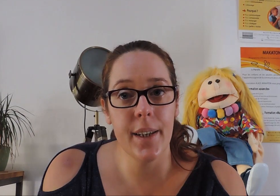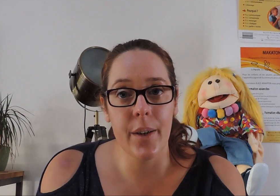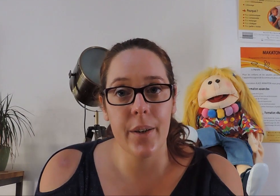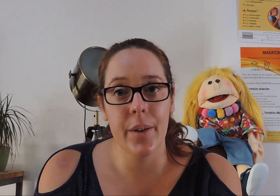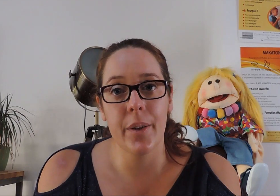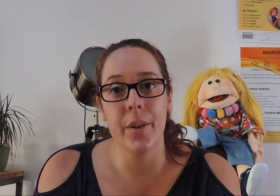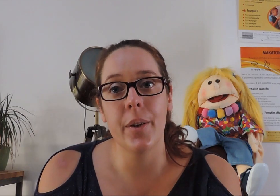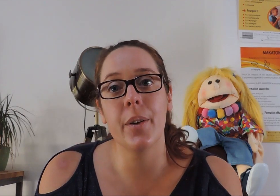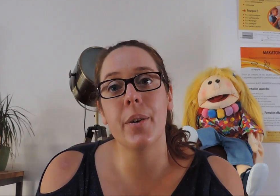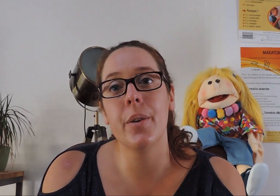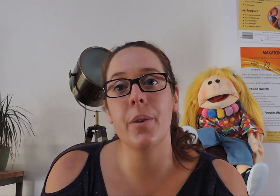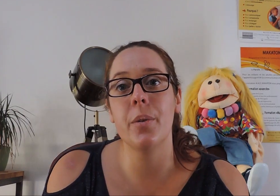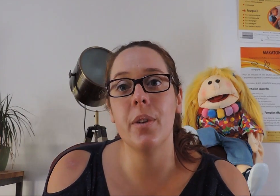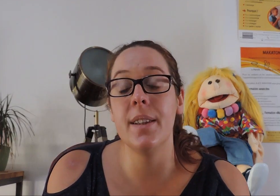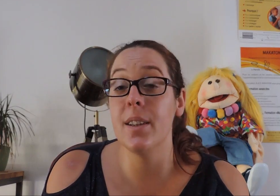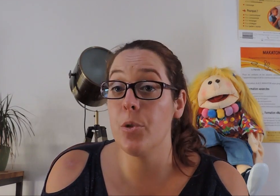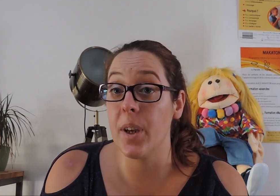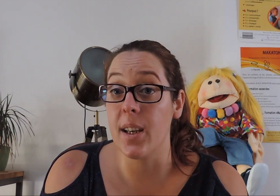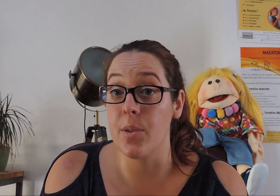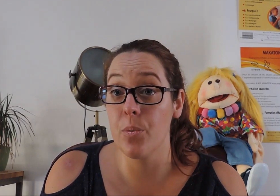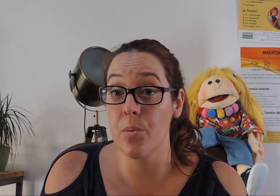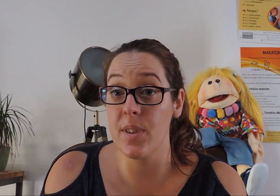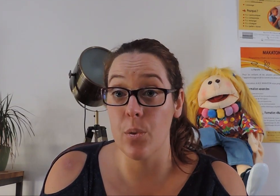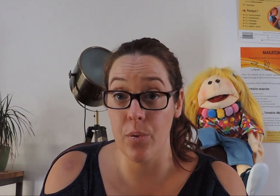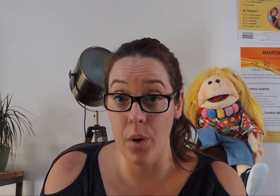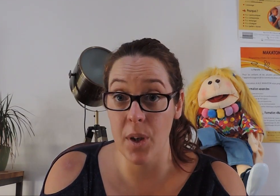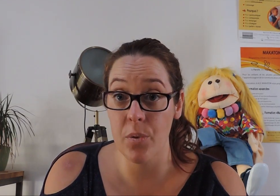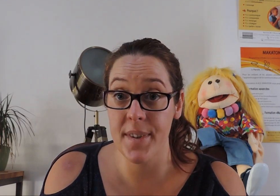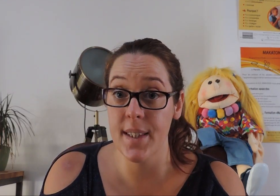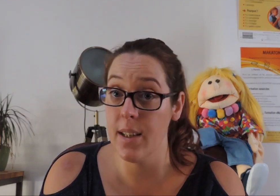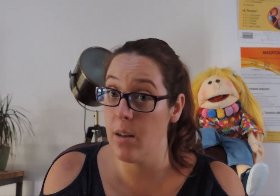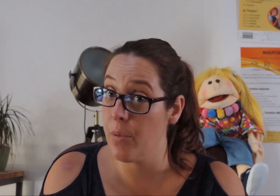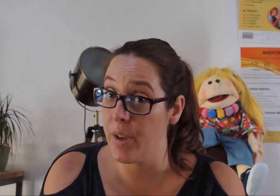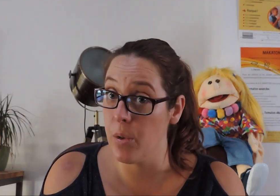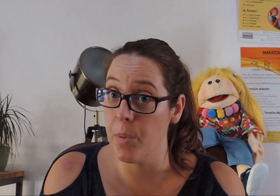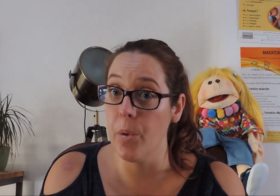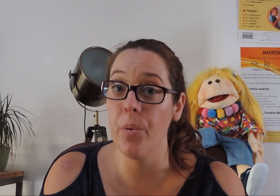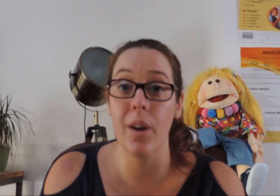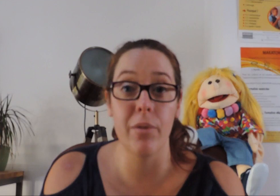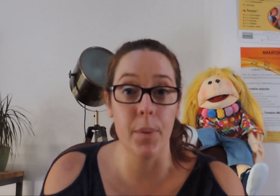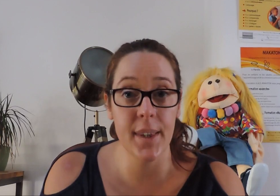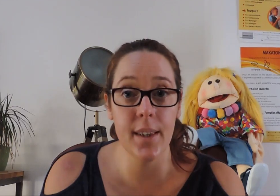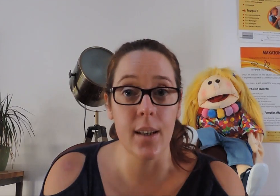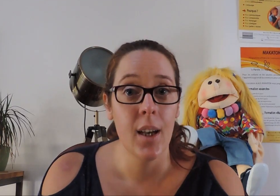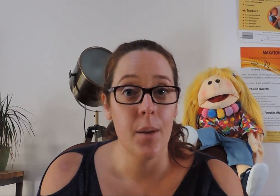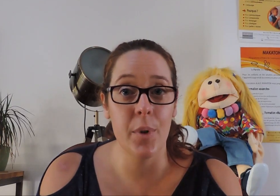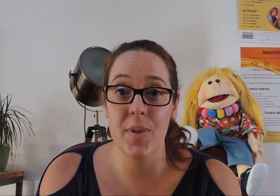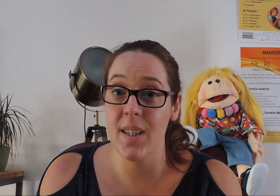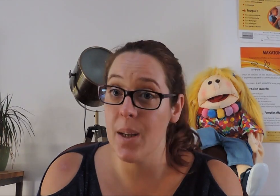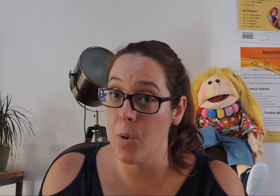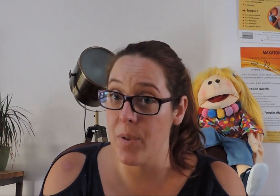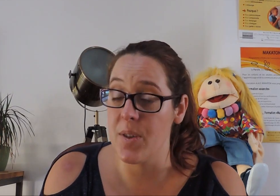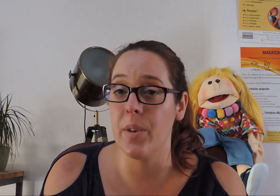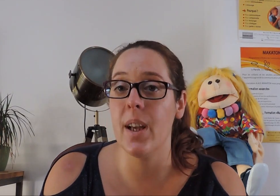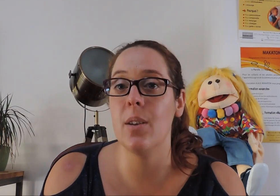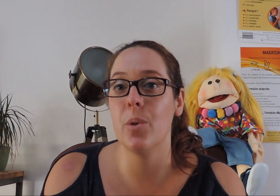l'idée du magathon c'est de former aussi l'environnement la famille mais aussi les professionnels